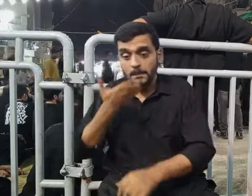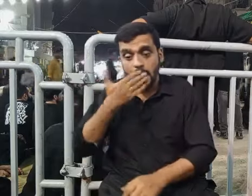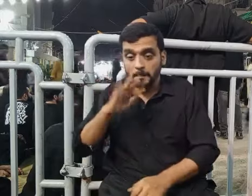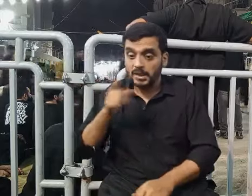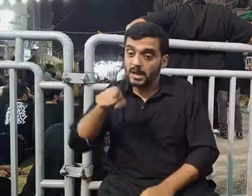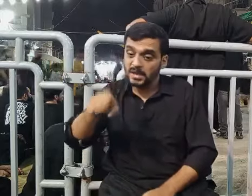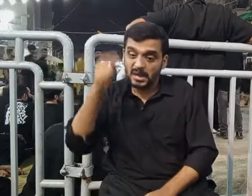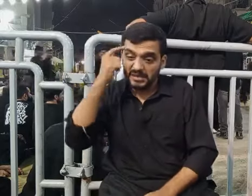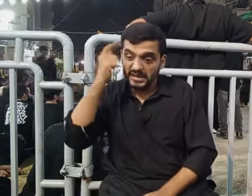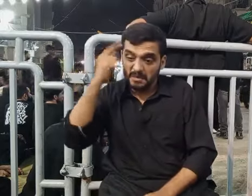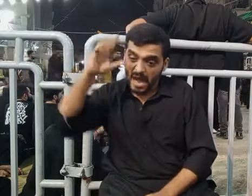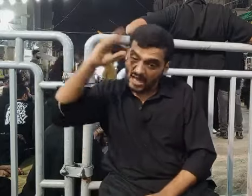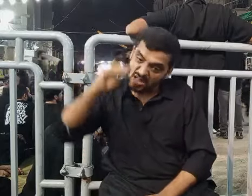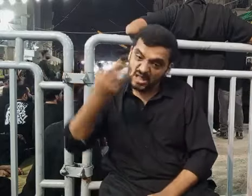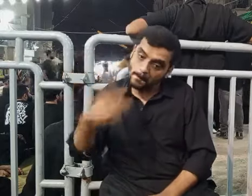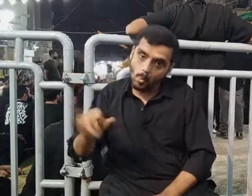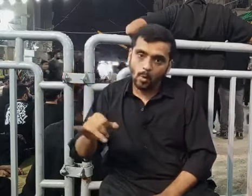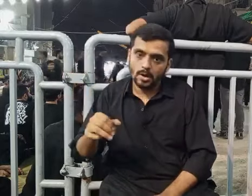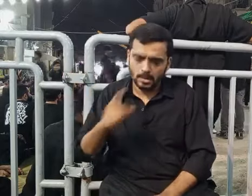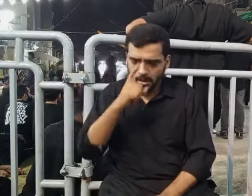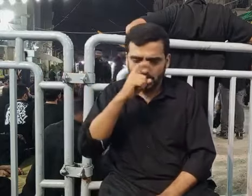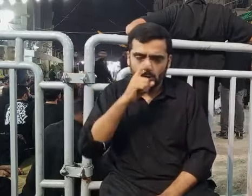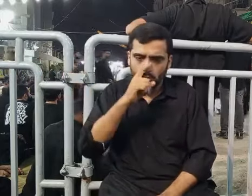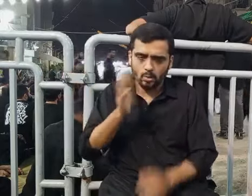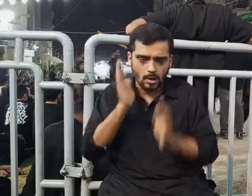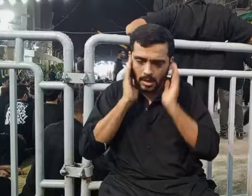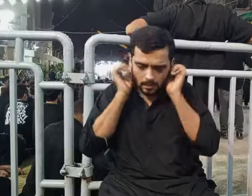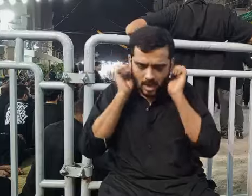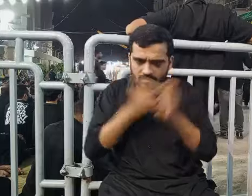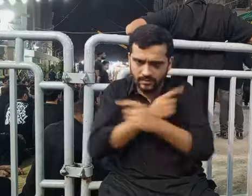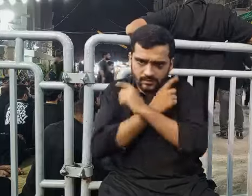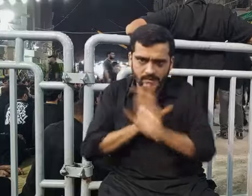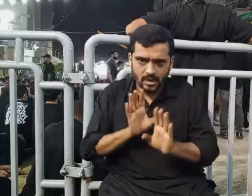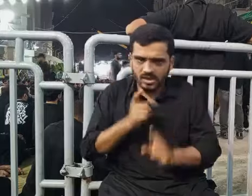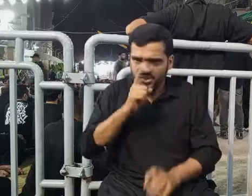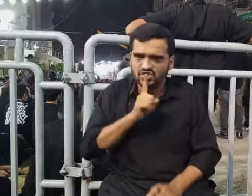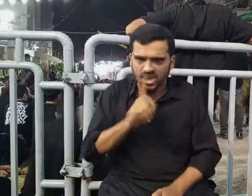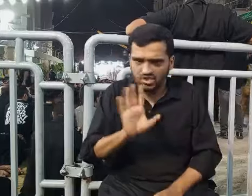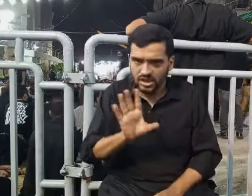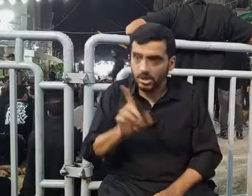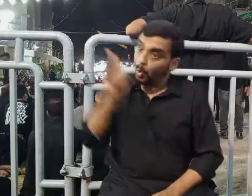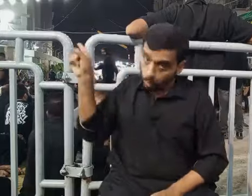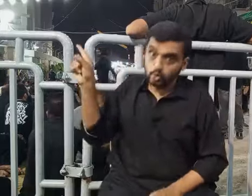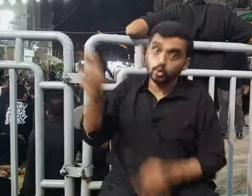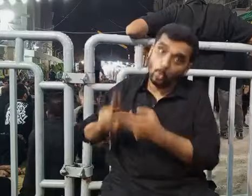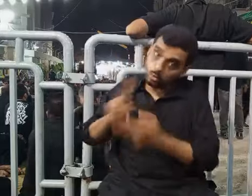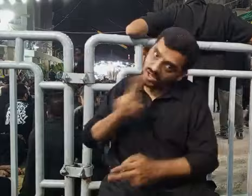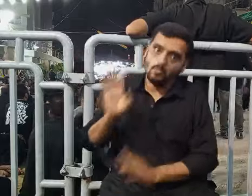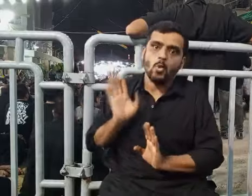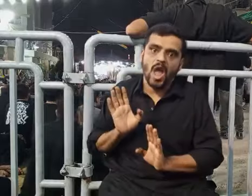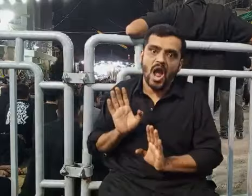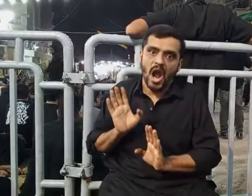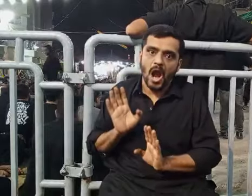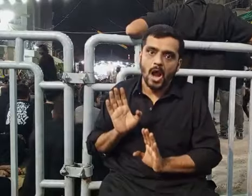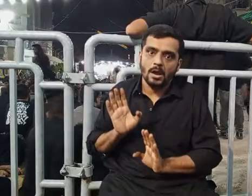ساسا کے سوہان کھڑے ہوئے. ساسا کے سوہان کی ایک مسجد ہے، مسجد سہلا کی نہیں آپ نے غیرت کی، مسجد کوفہ کی، مسجد سہلا کی. ایک مسجد جو وقت کا